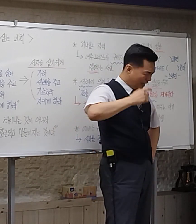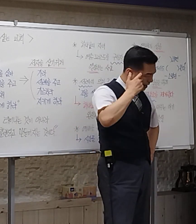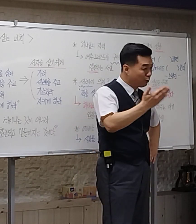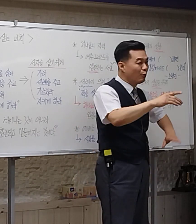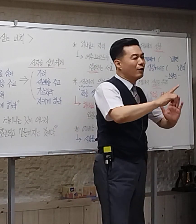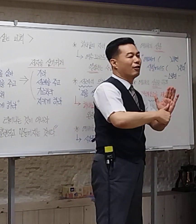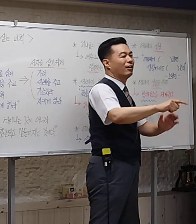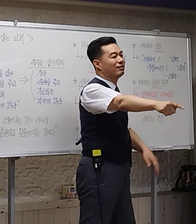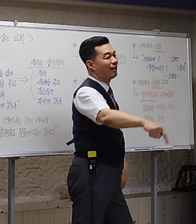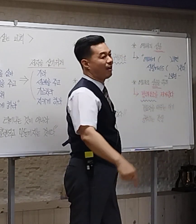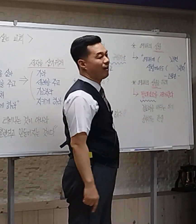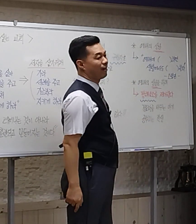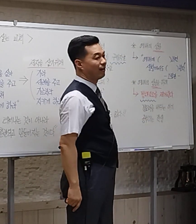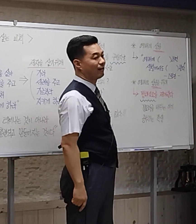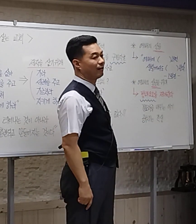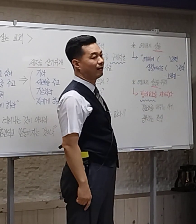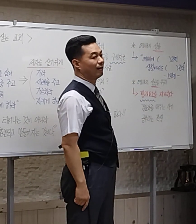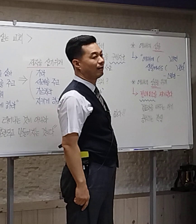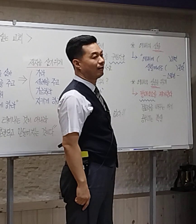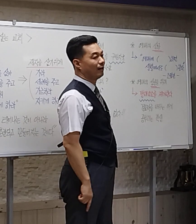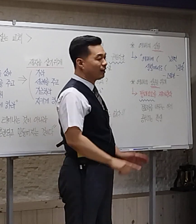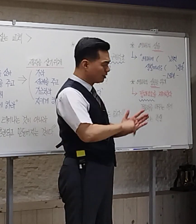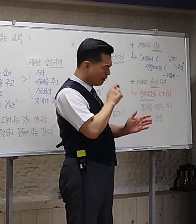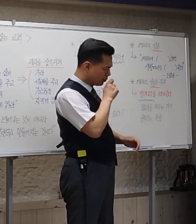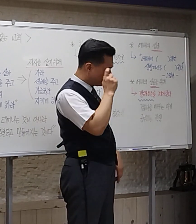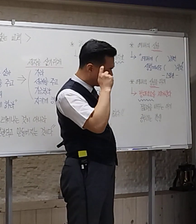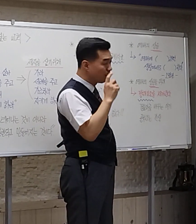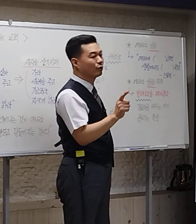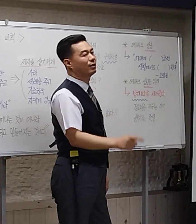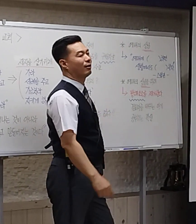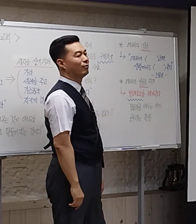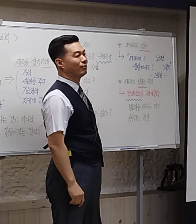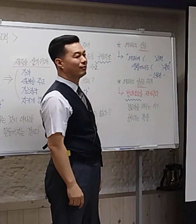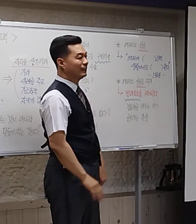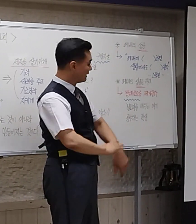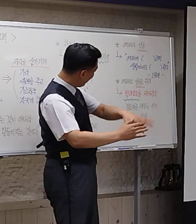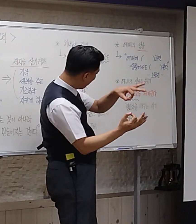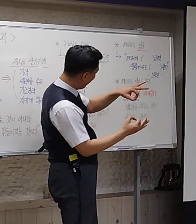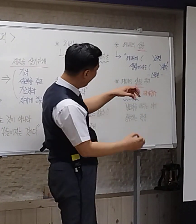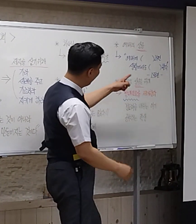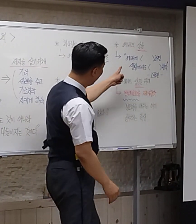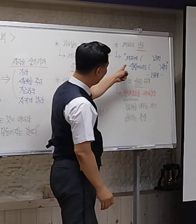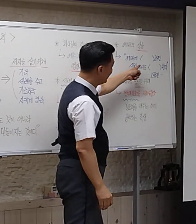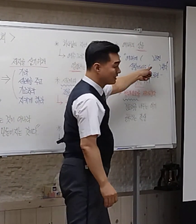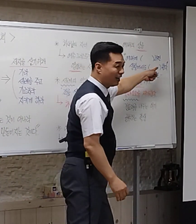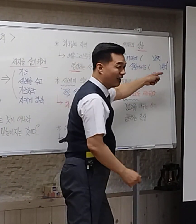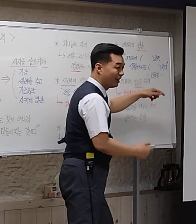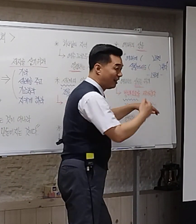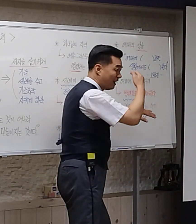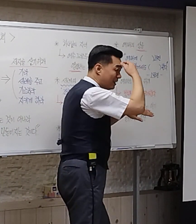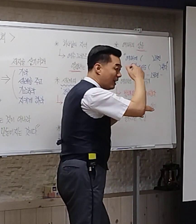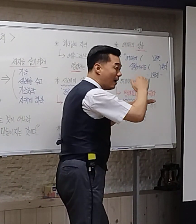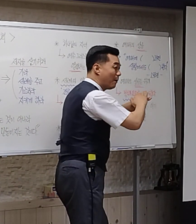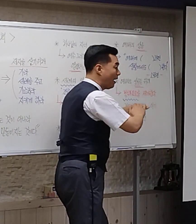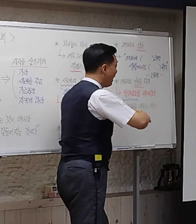다 물어보려고 그랬는데 그때 묵상을 하면 어떻게 해요? 찰까? 자,